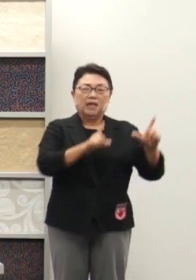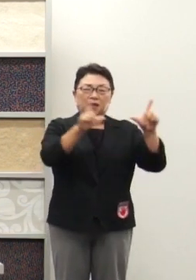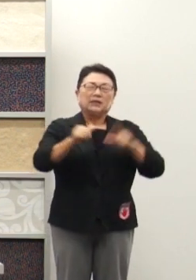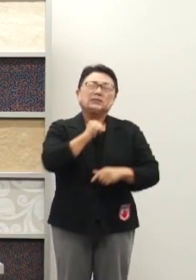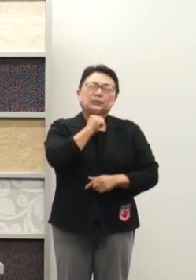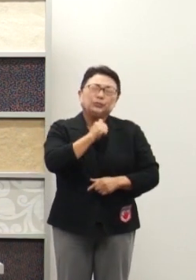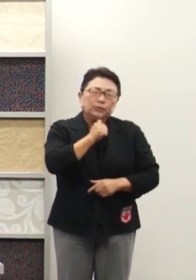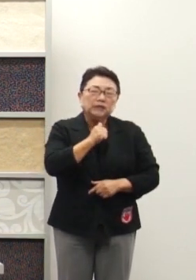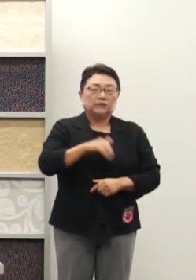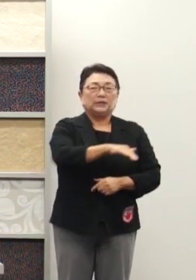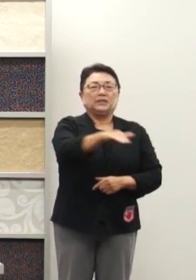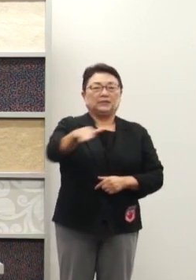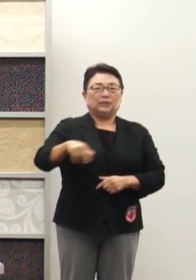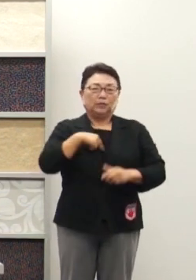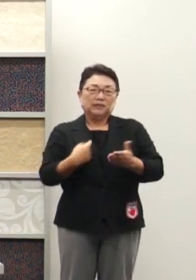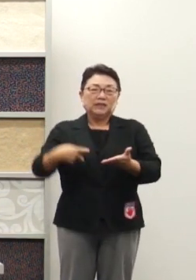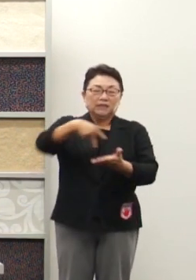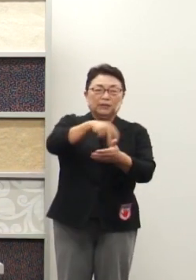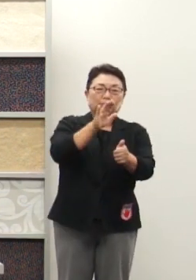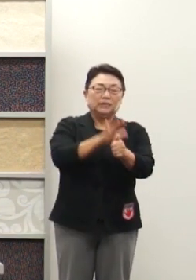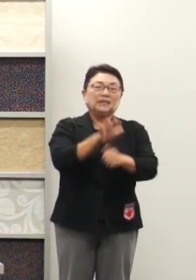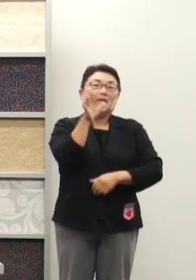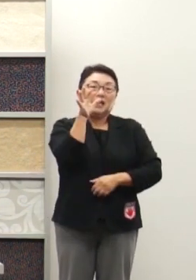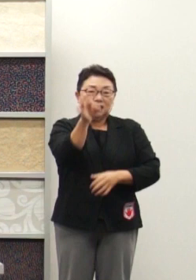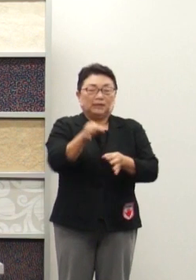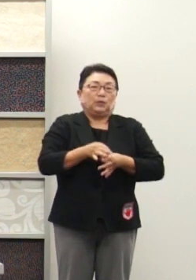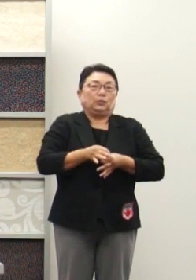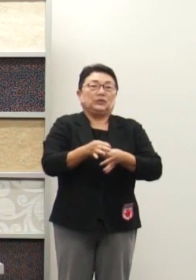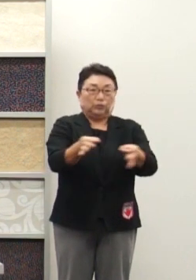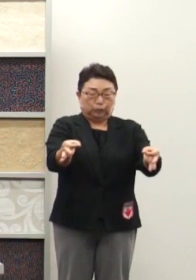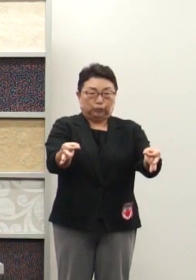しい方々への自立支援金の支給であります。